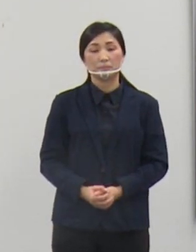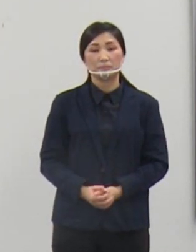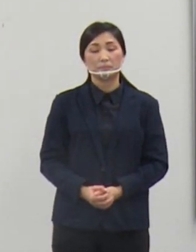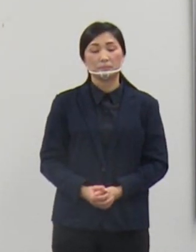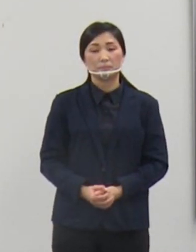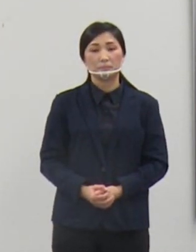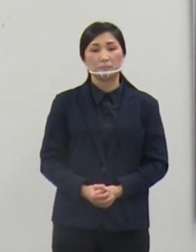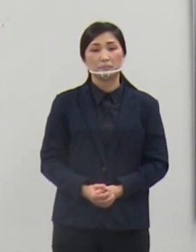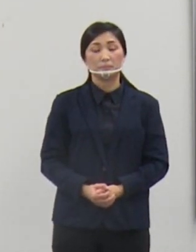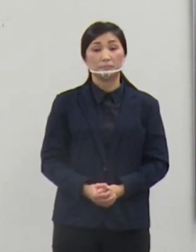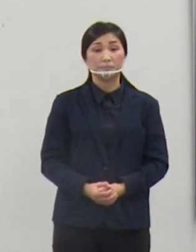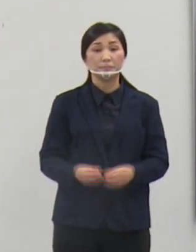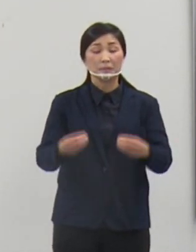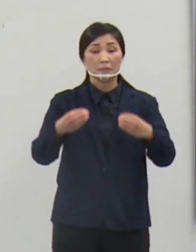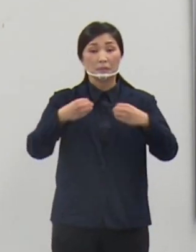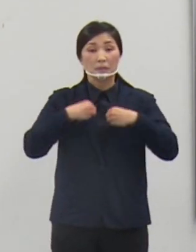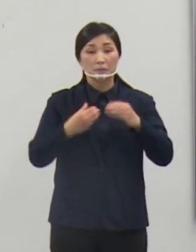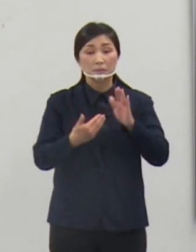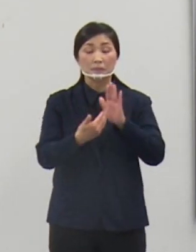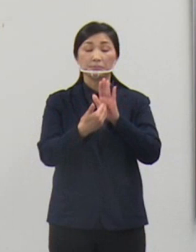一方今